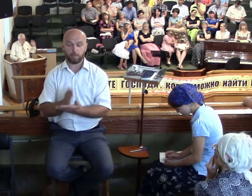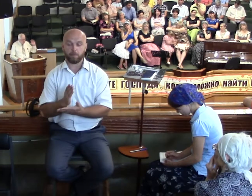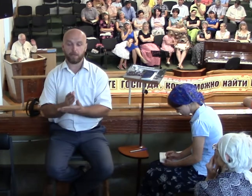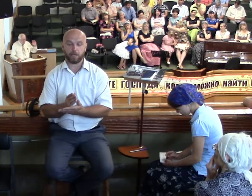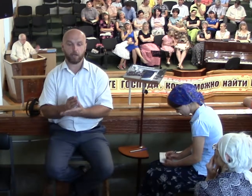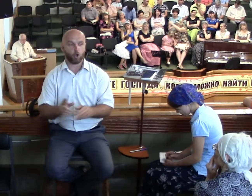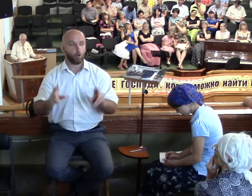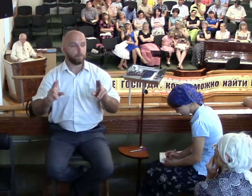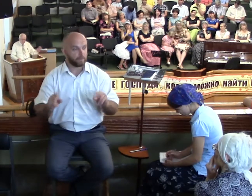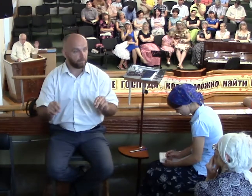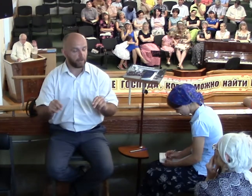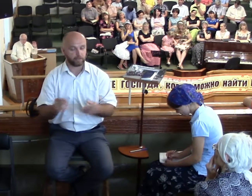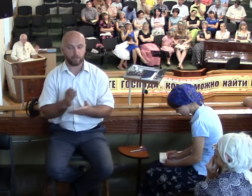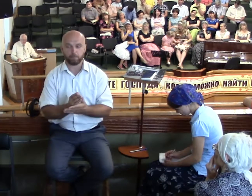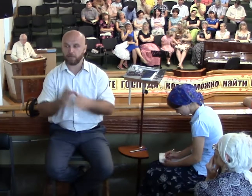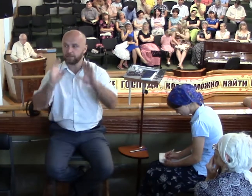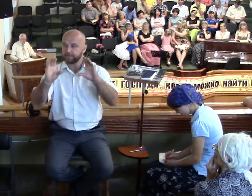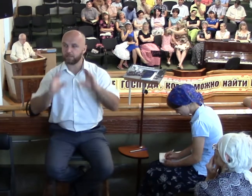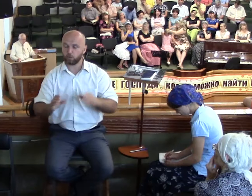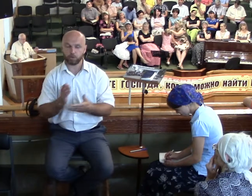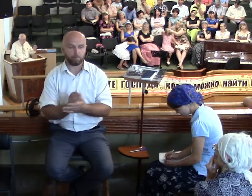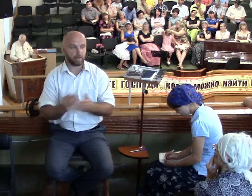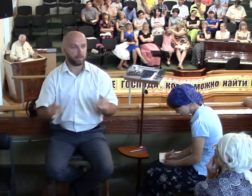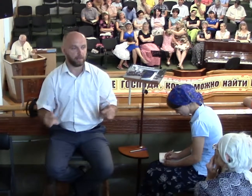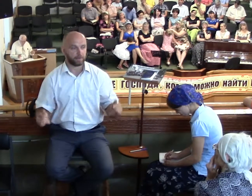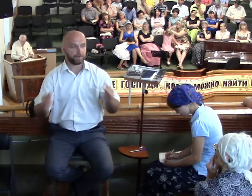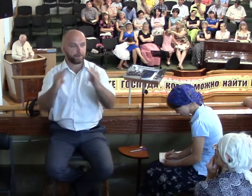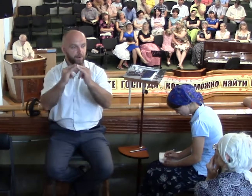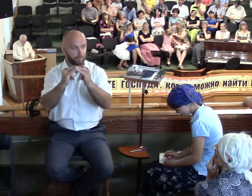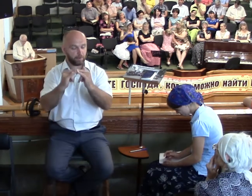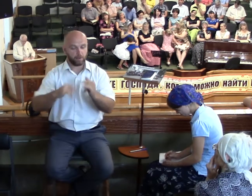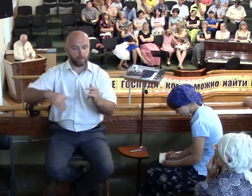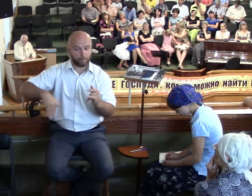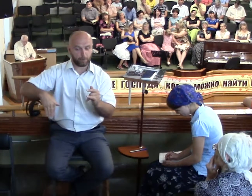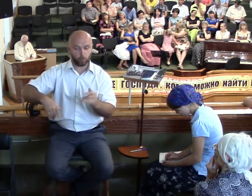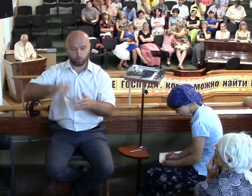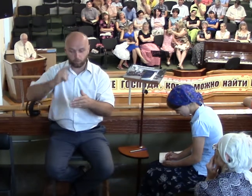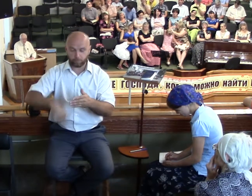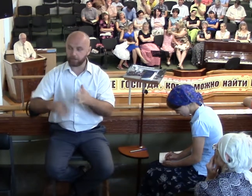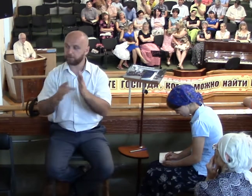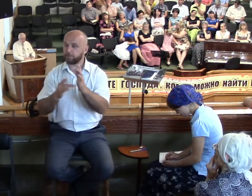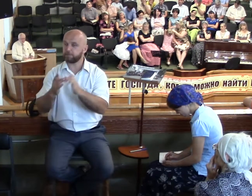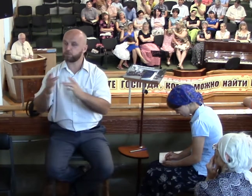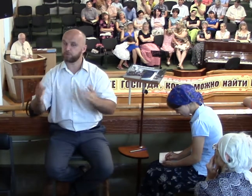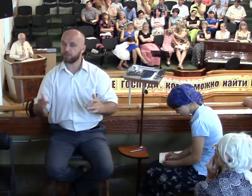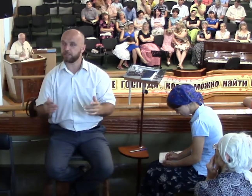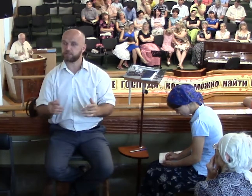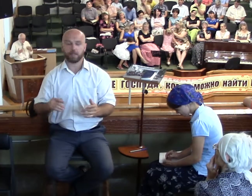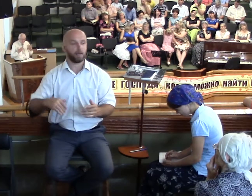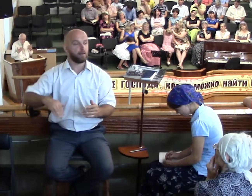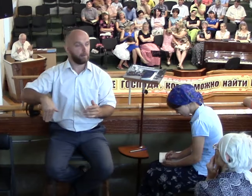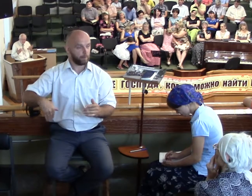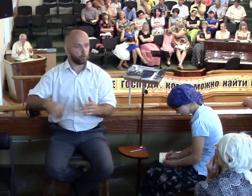люди, которые имели закон, имели храм. Потом они уверовали в Иисуса Христа. Потом